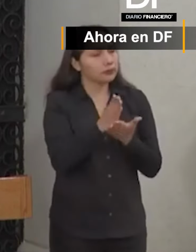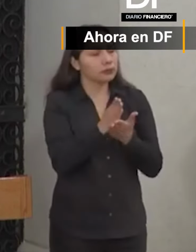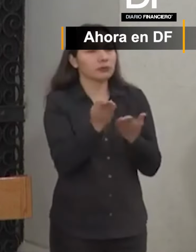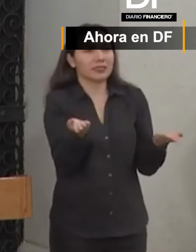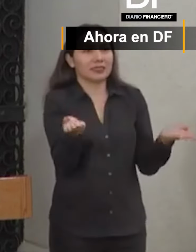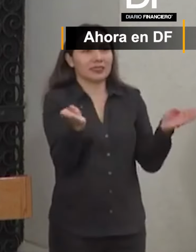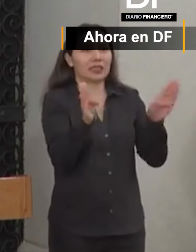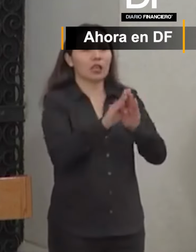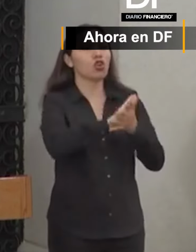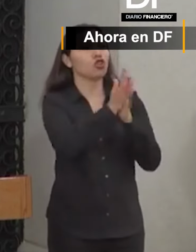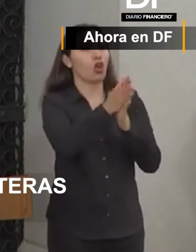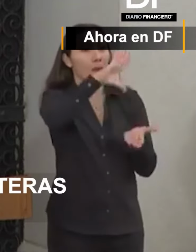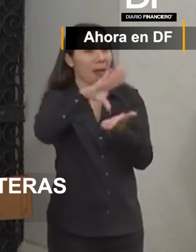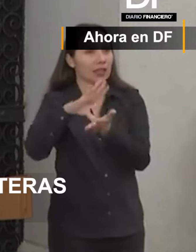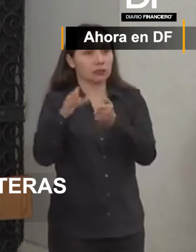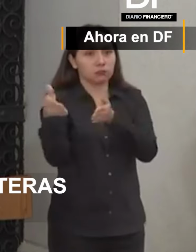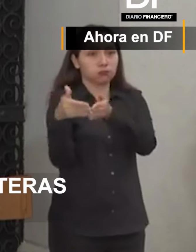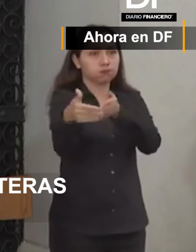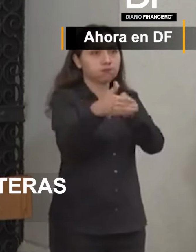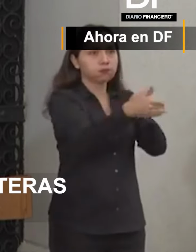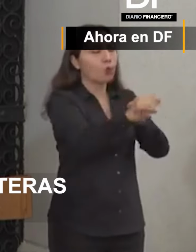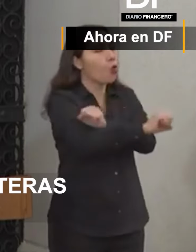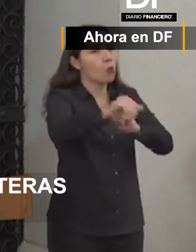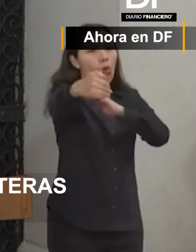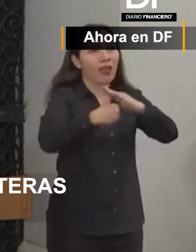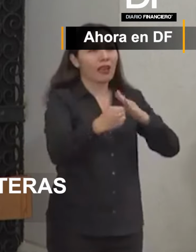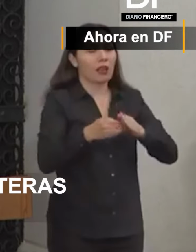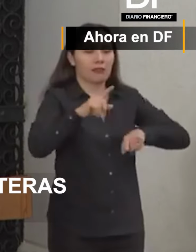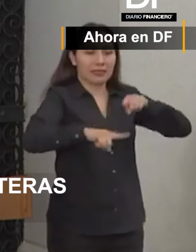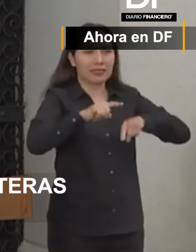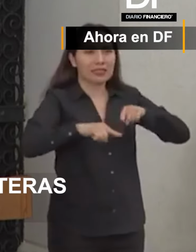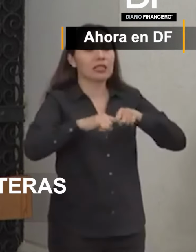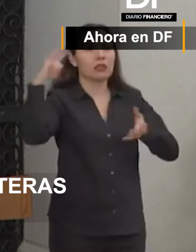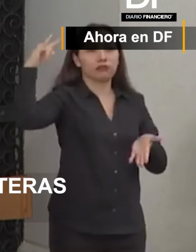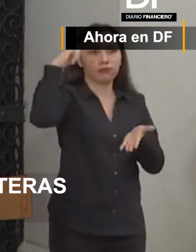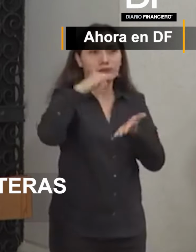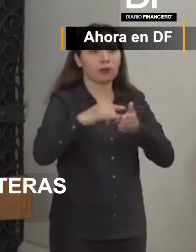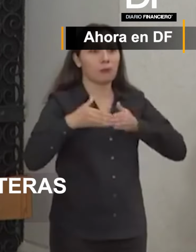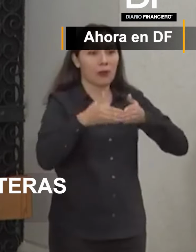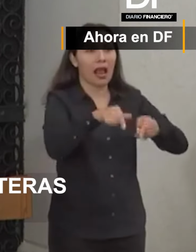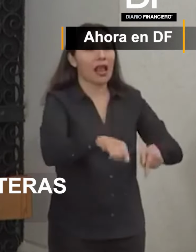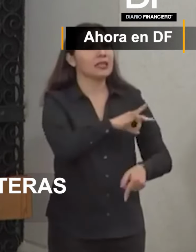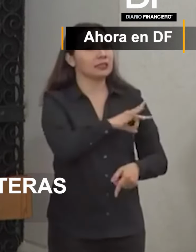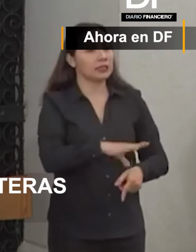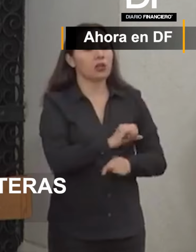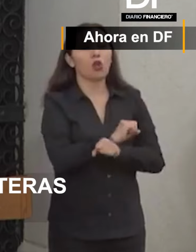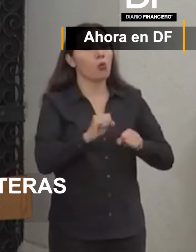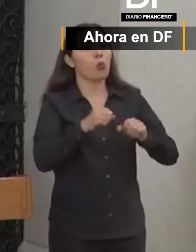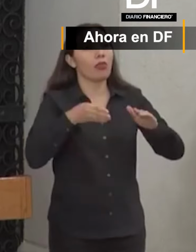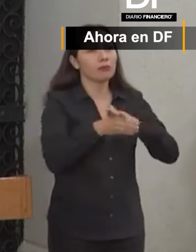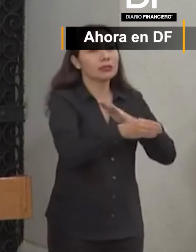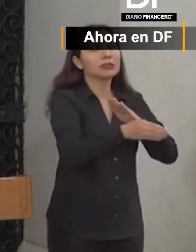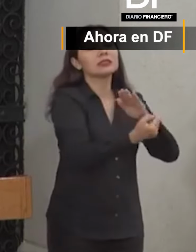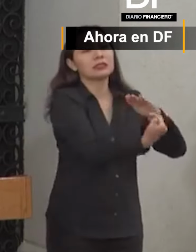cerrar todas las fronteras terrestres, marítimas y aéreas de nuestro país para el tránsito de